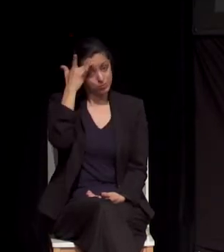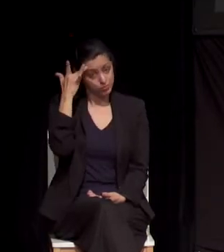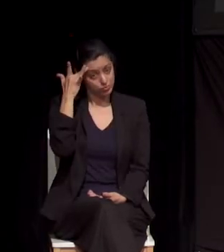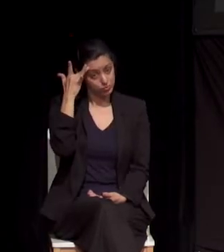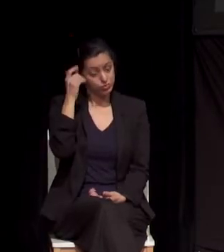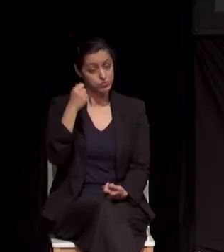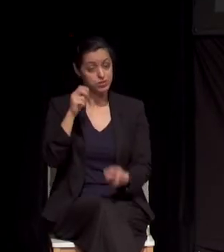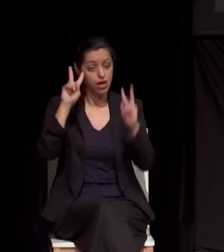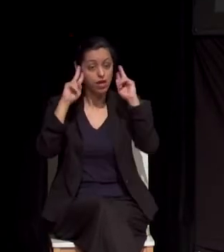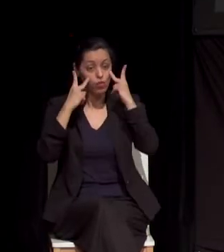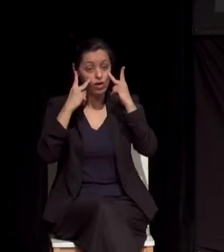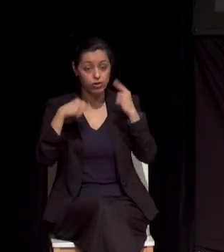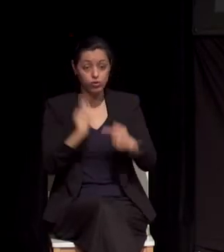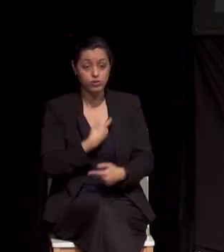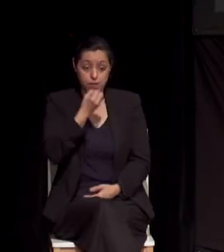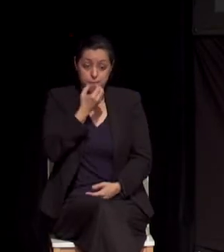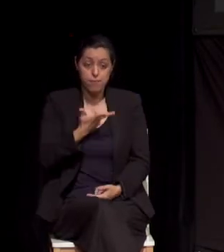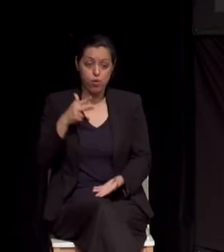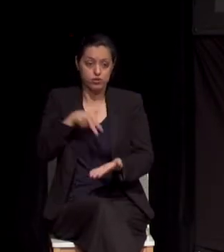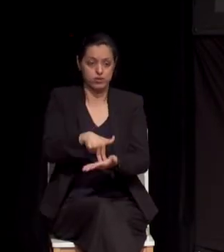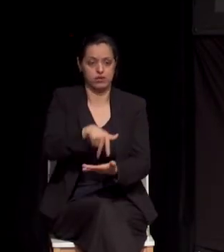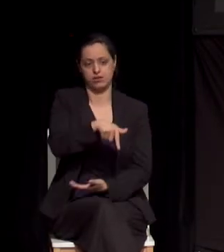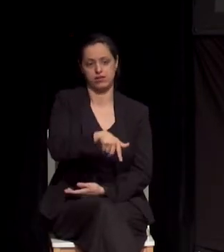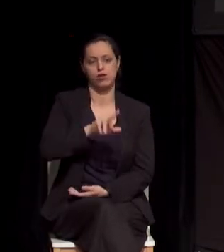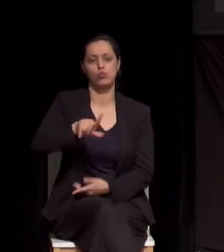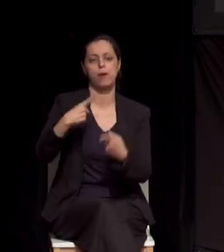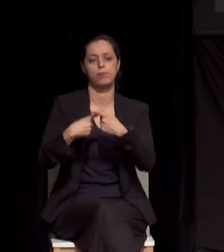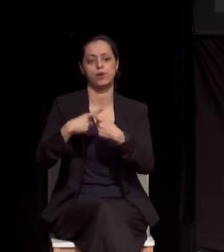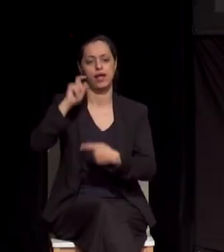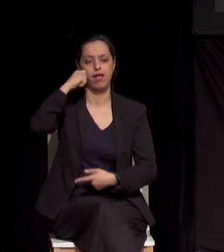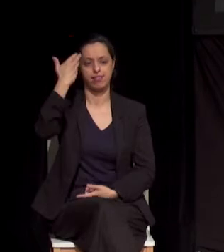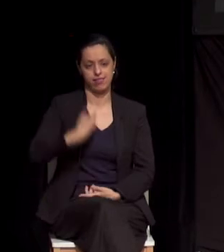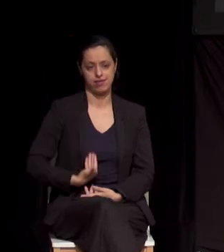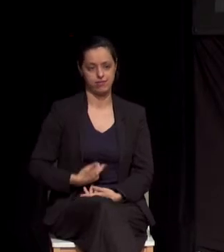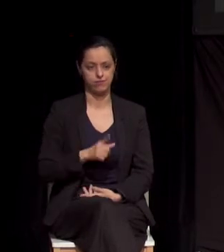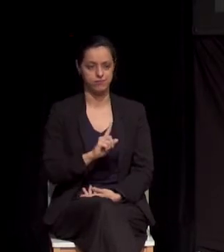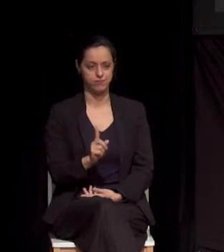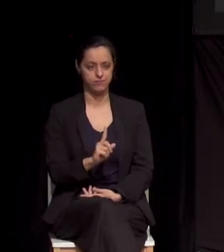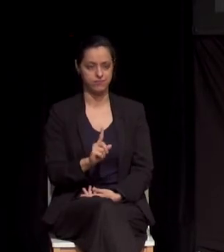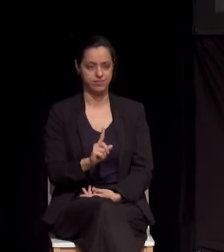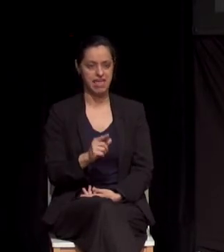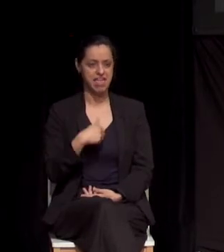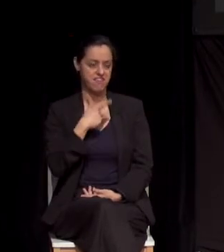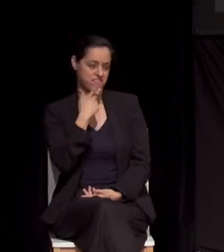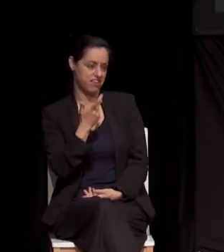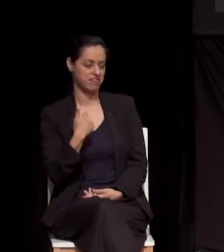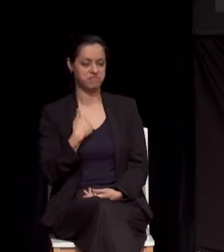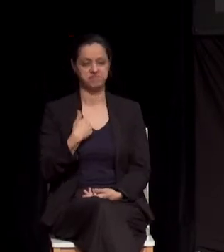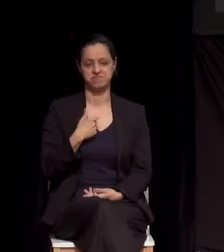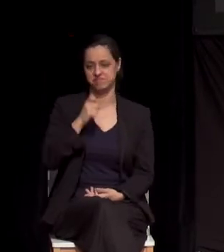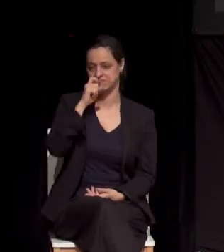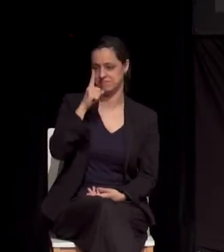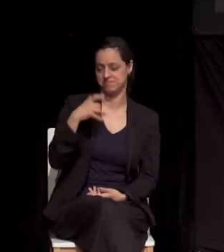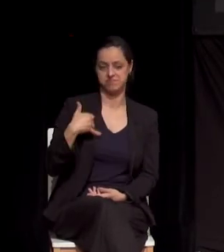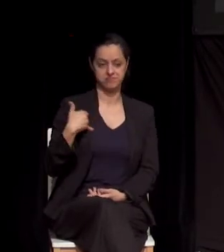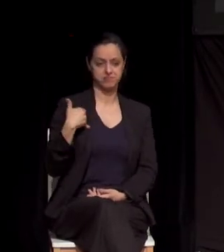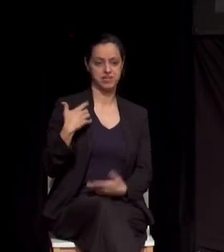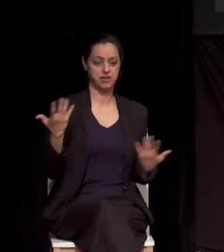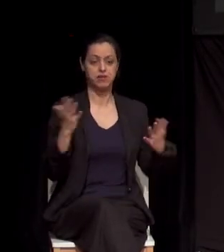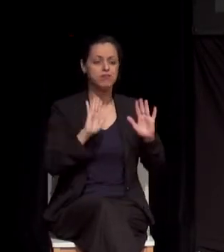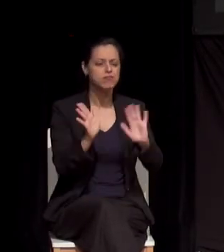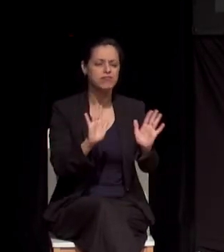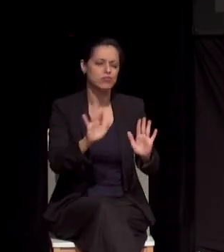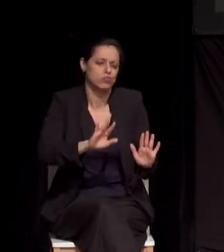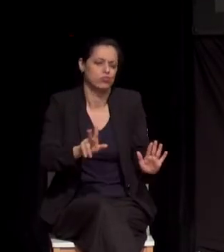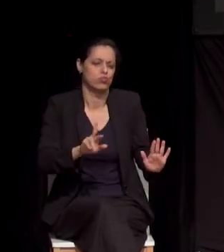precisam reconhecer que a gente é bom para estar aqui, né? É difícil, porque também não quero parecer pedante, assim, uma pessoa que sabe tudo, não sou,